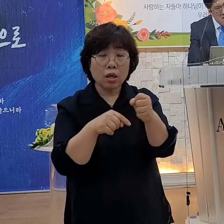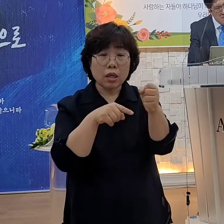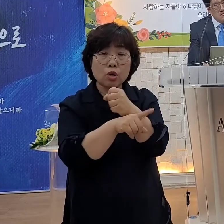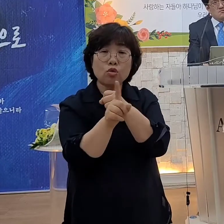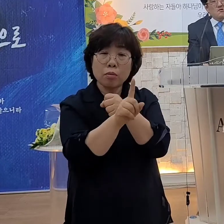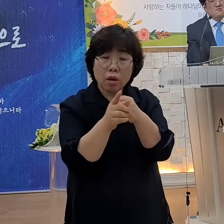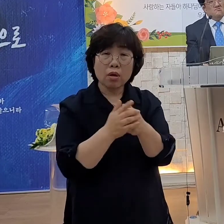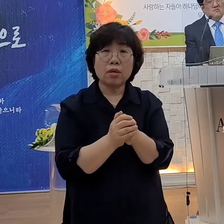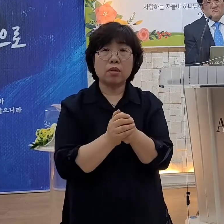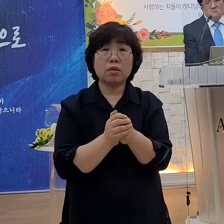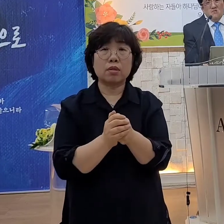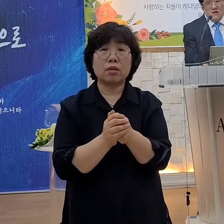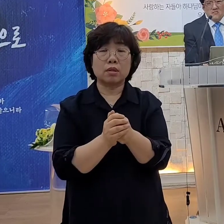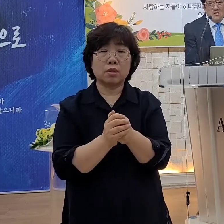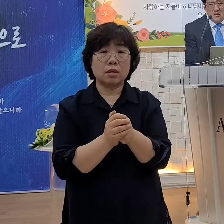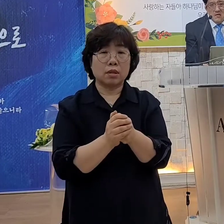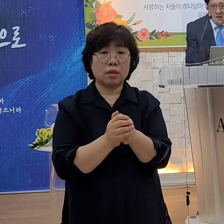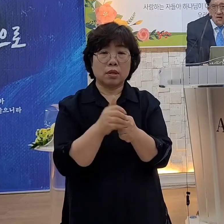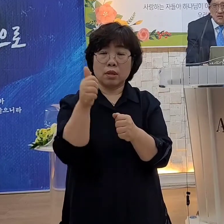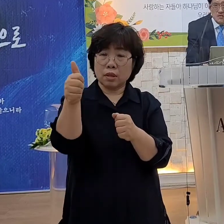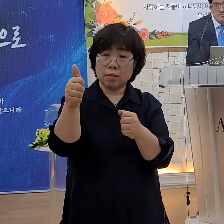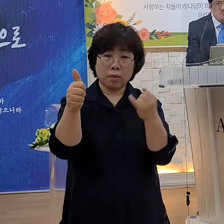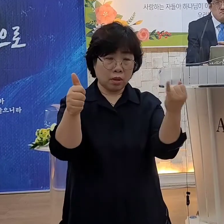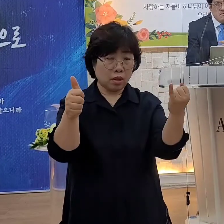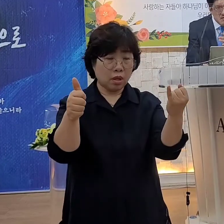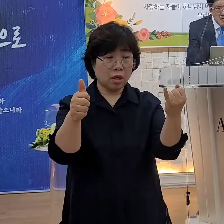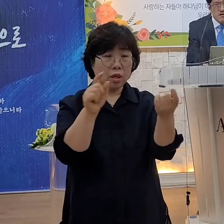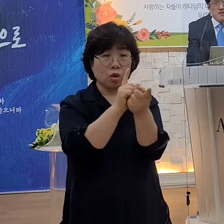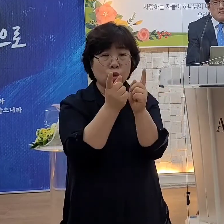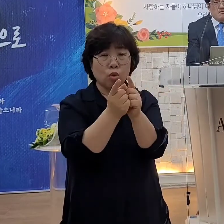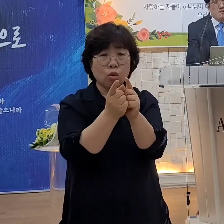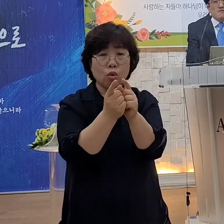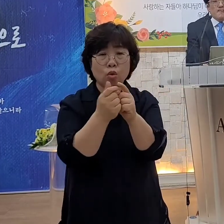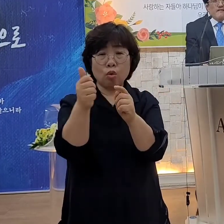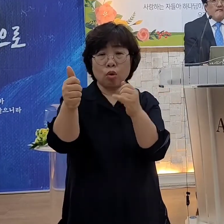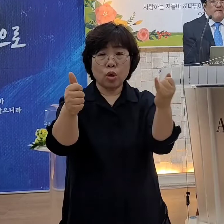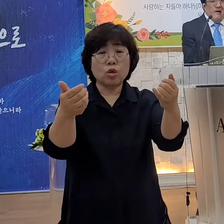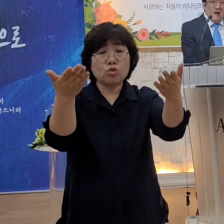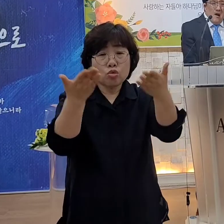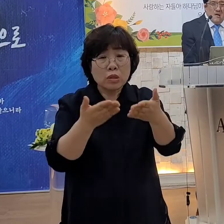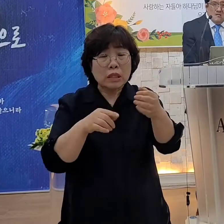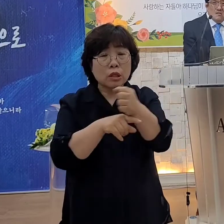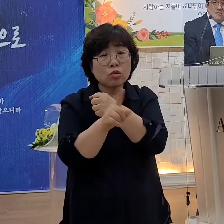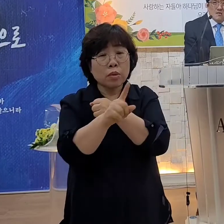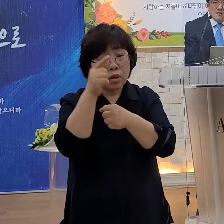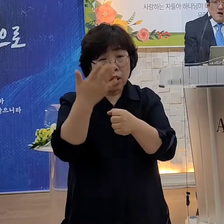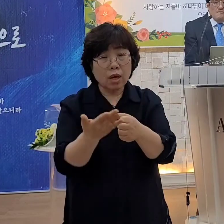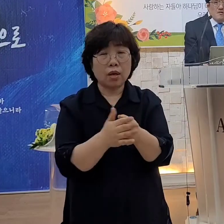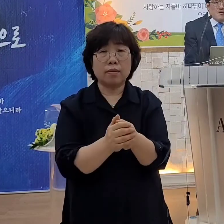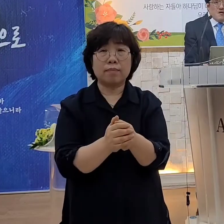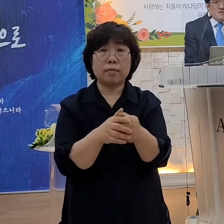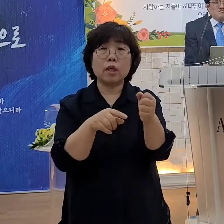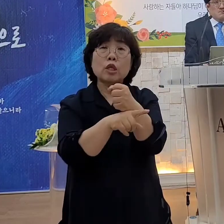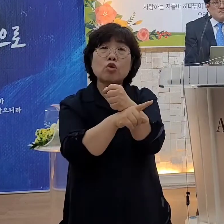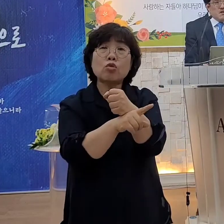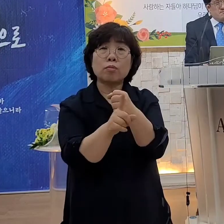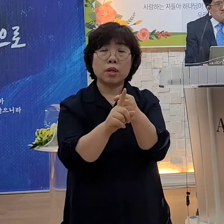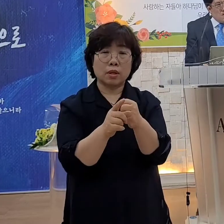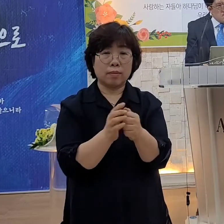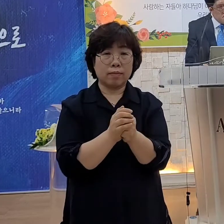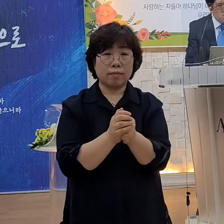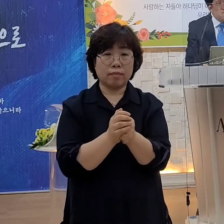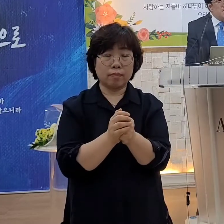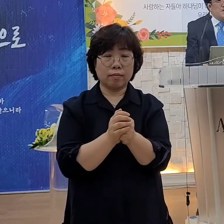아내에게 자신을 주신 주님같이 이렇게 사랑해야 되나? 목숨 버려 사랑해야 되고 왜 아내는 남편에게 이렇게